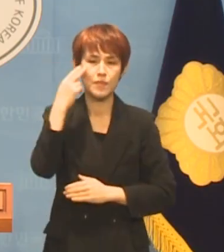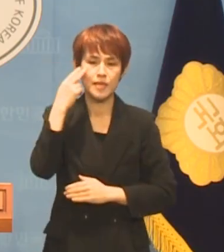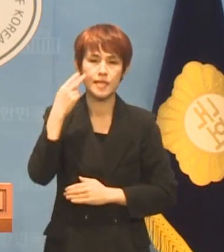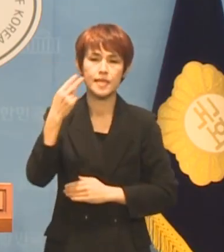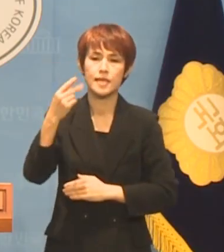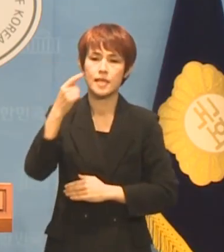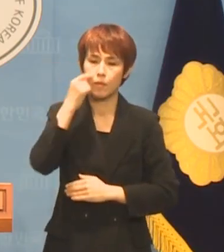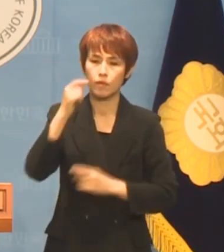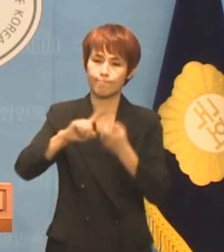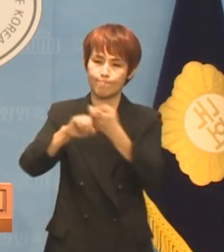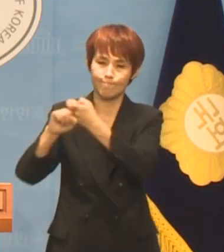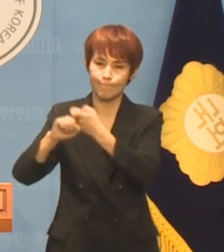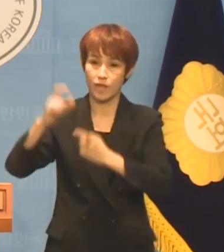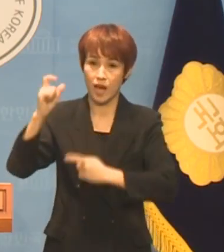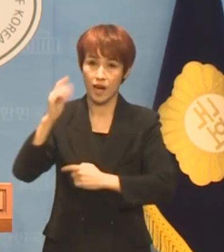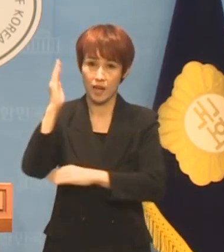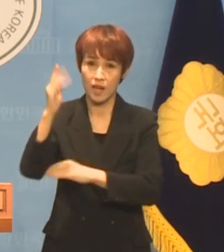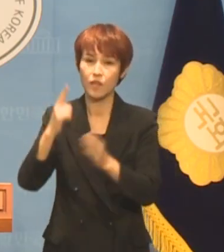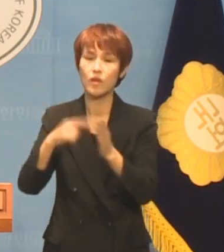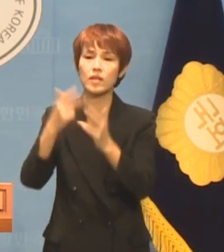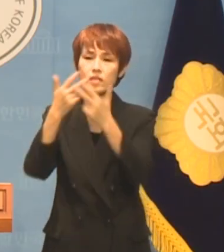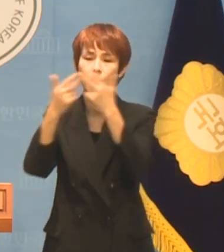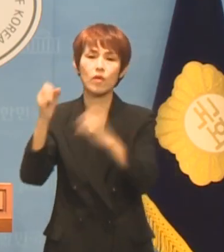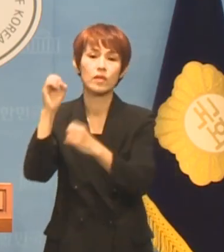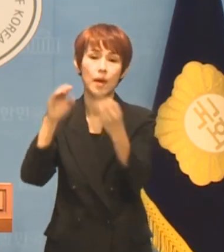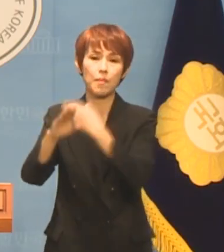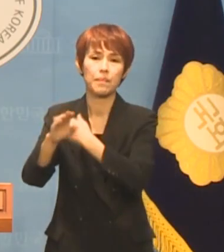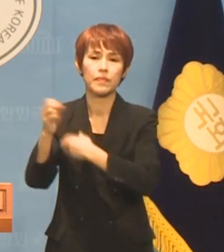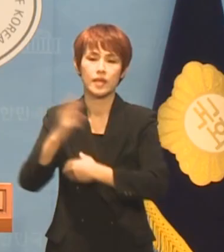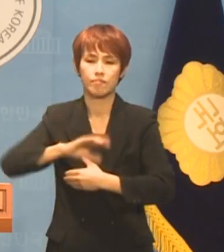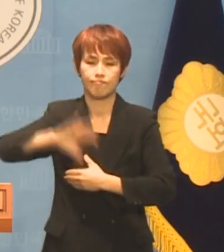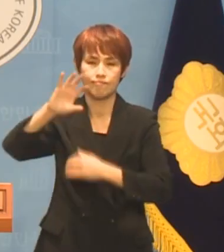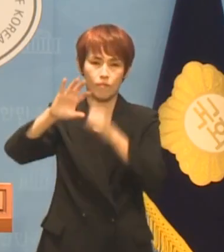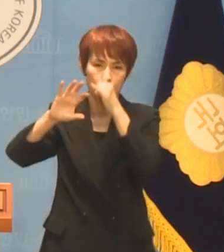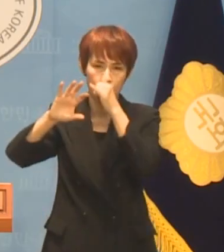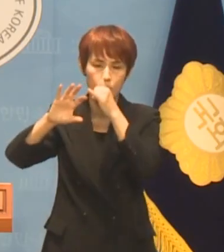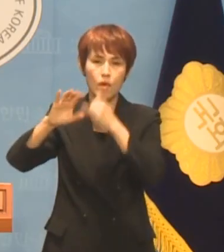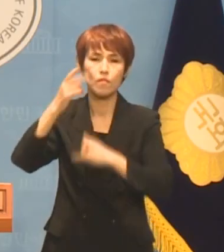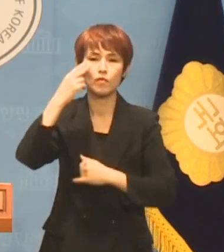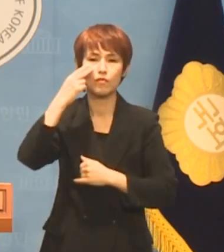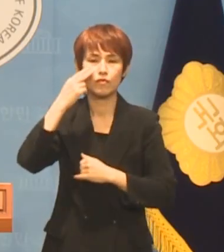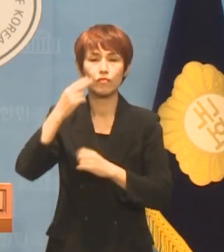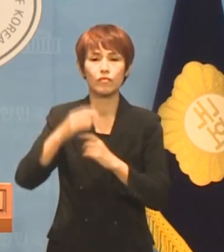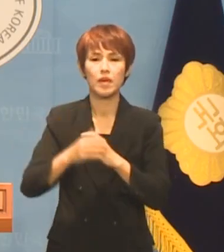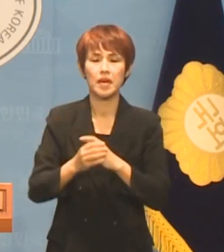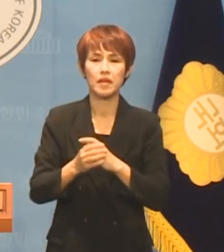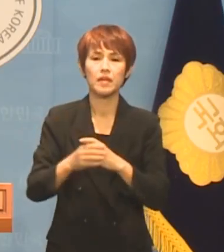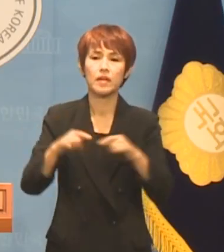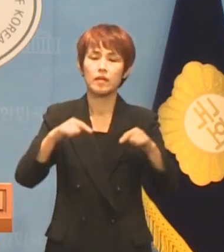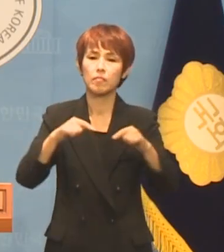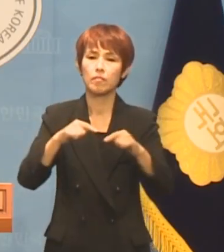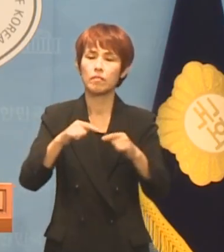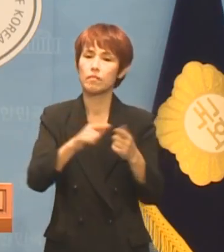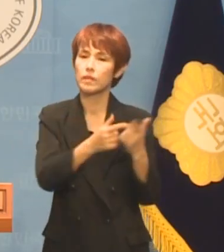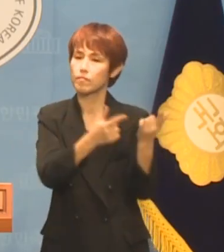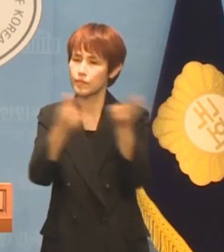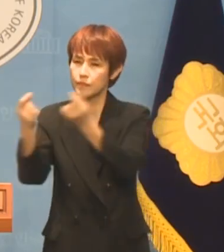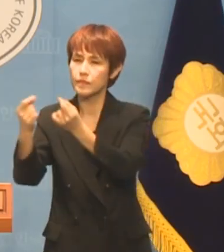강조했던 이재명 대표의 답변을 재인용하며 미국의 대중정책에 대한 이해도가 높다고